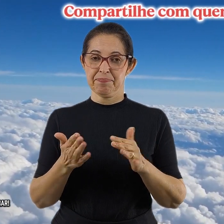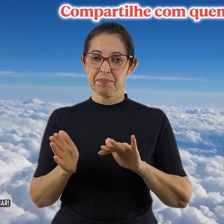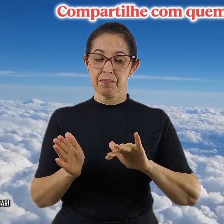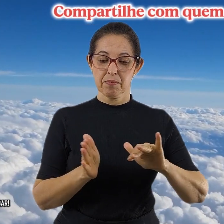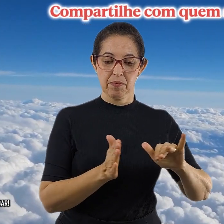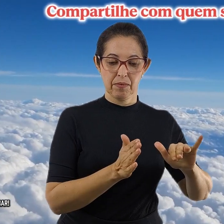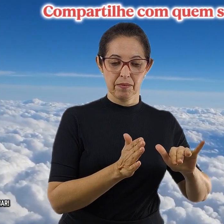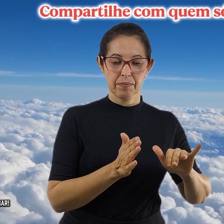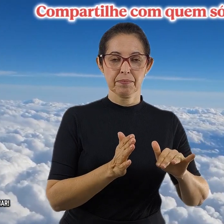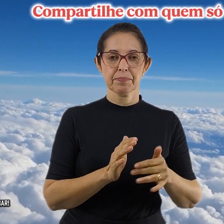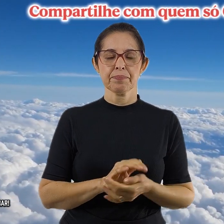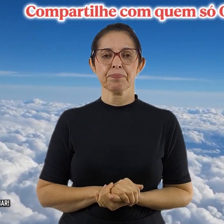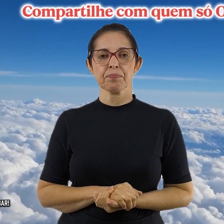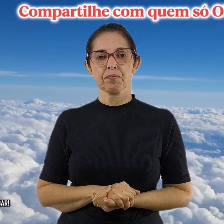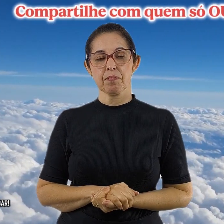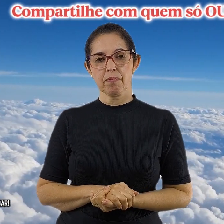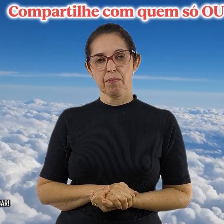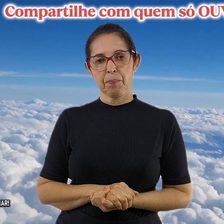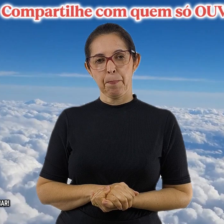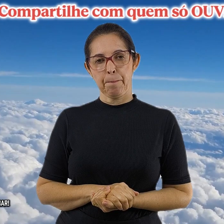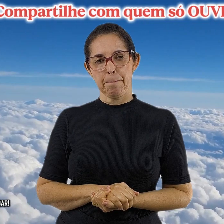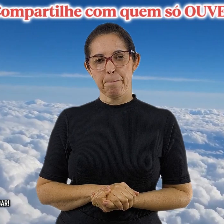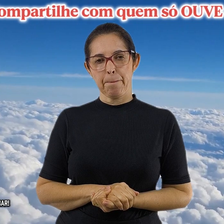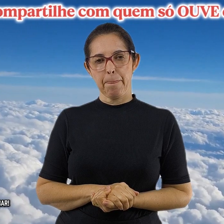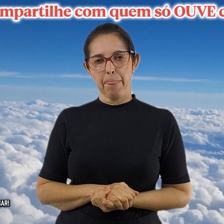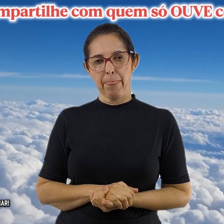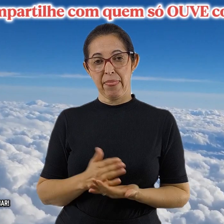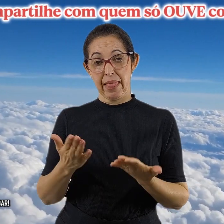Senhor concedeu ainda uma visão